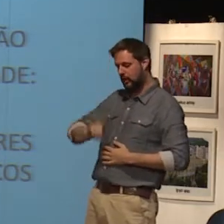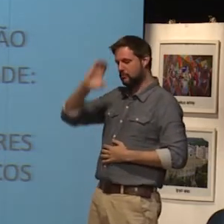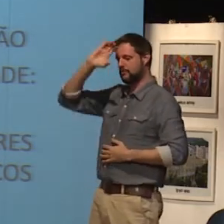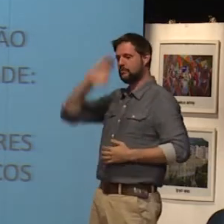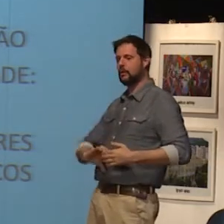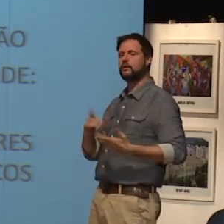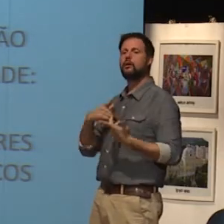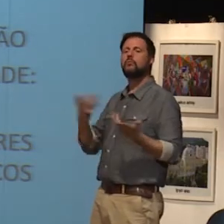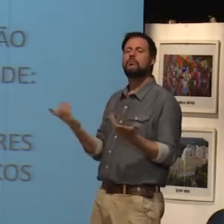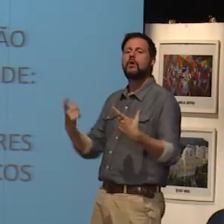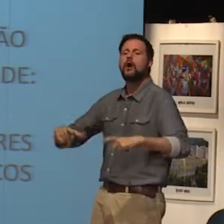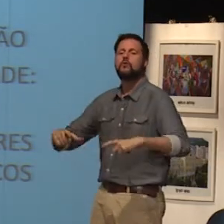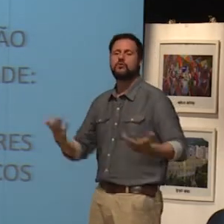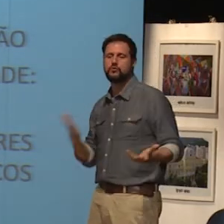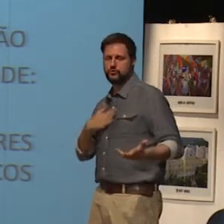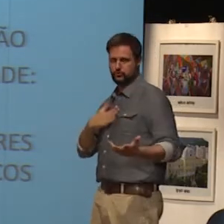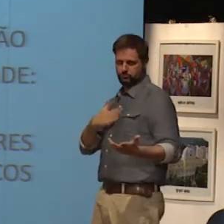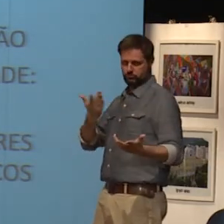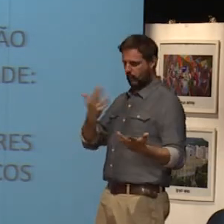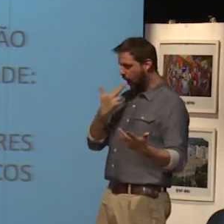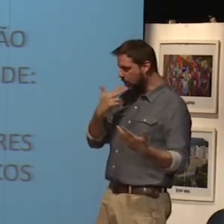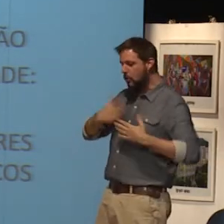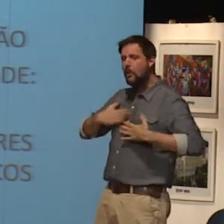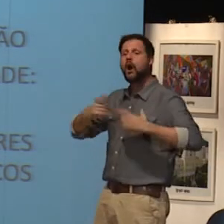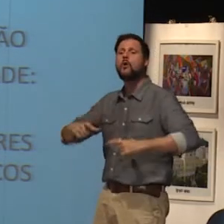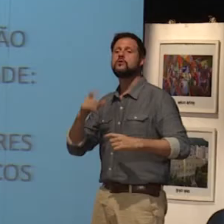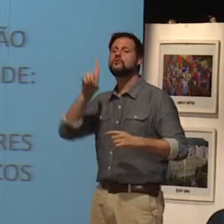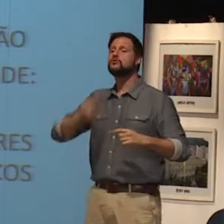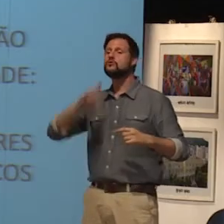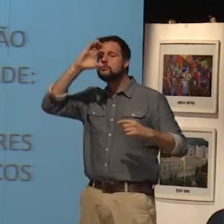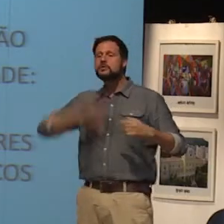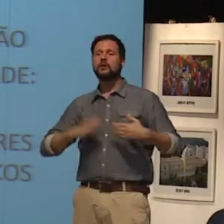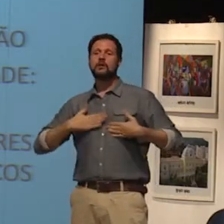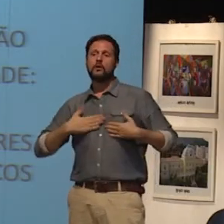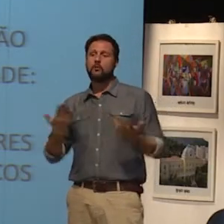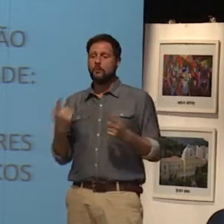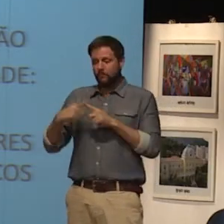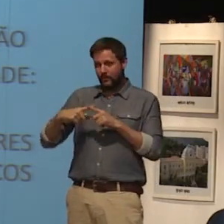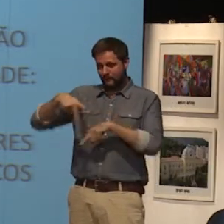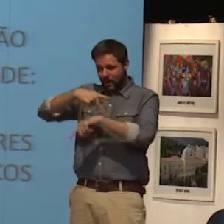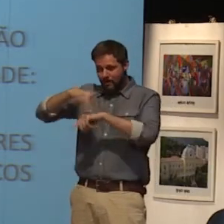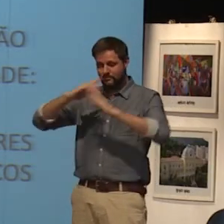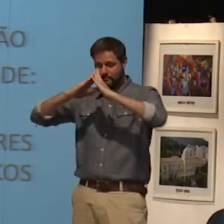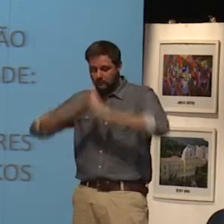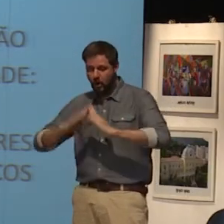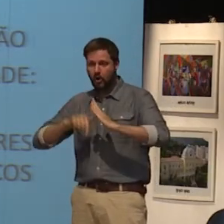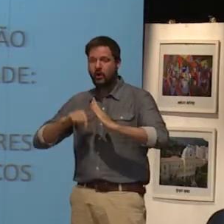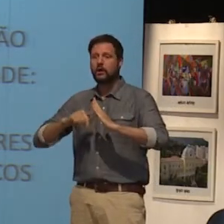Então, né, onde é que a gente, meu direito de cidadão, onde é que está o meu direito